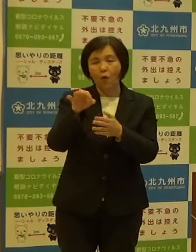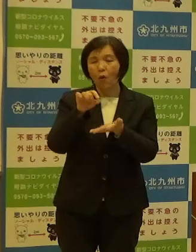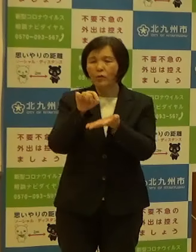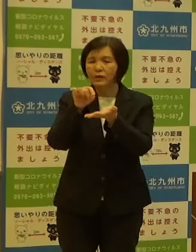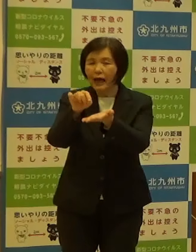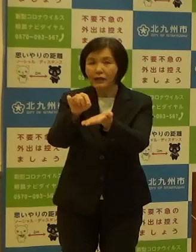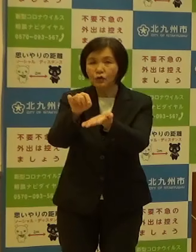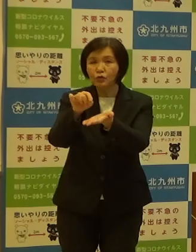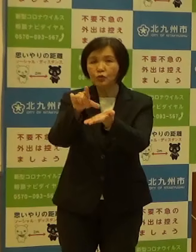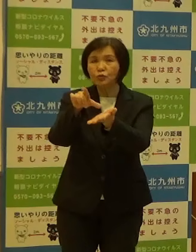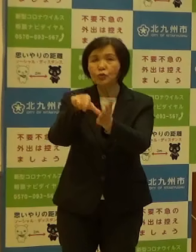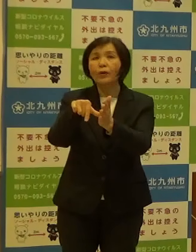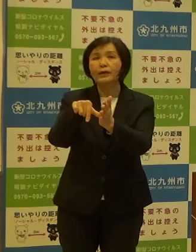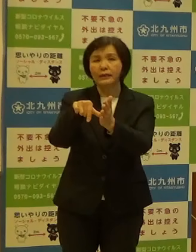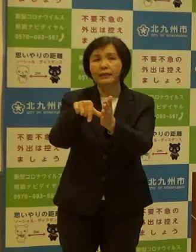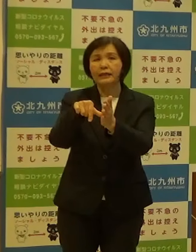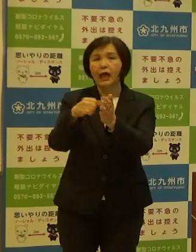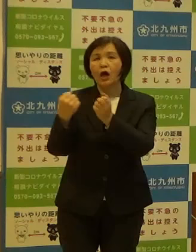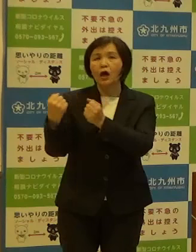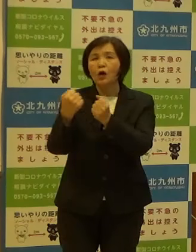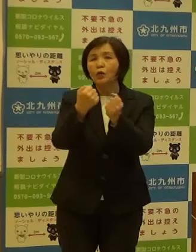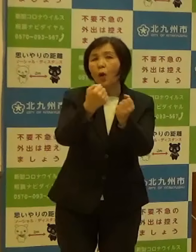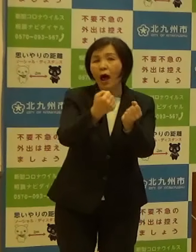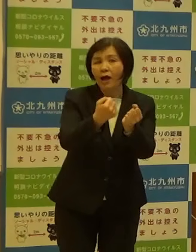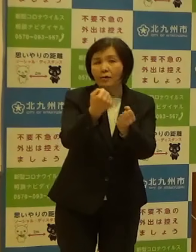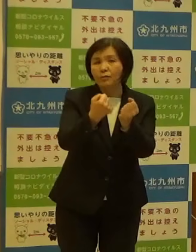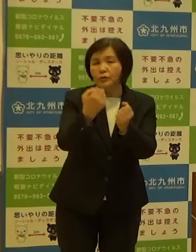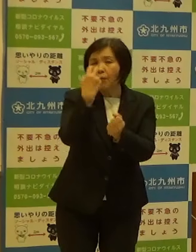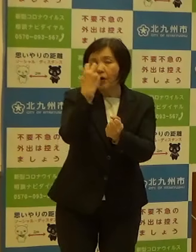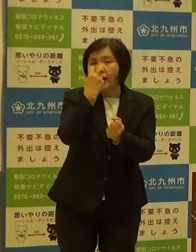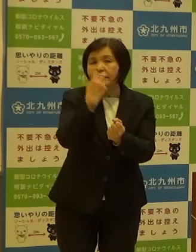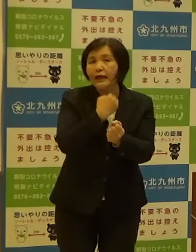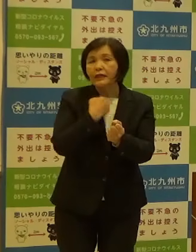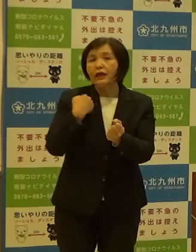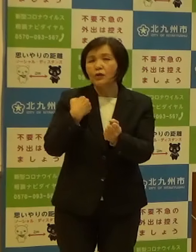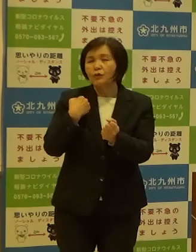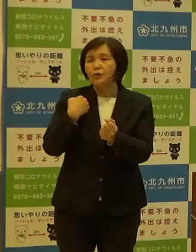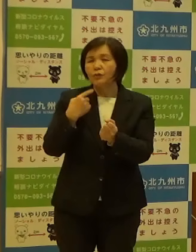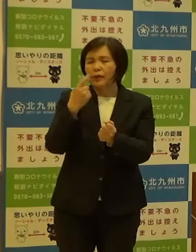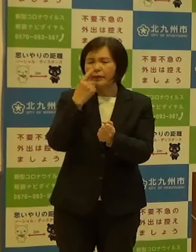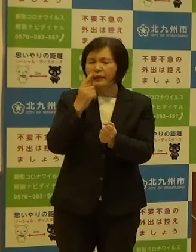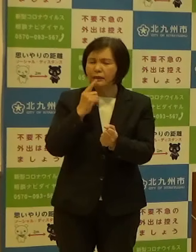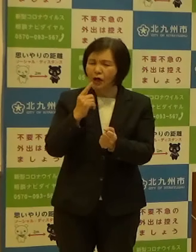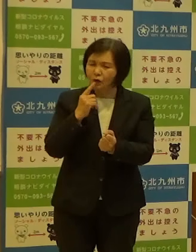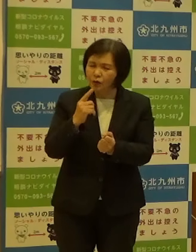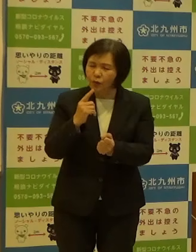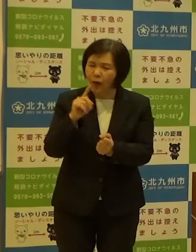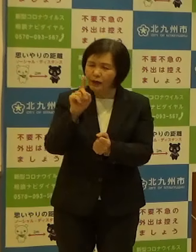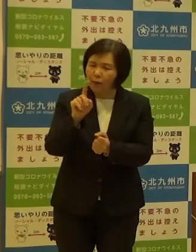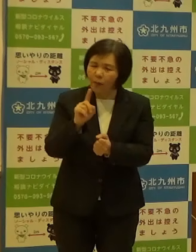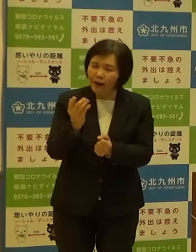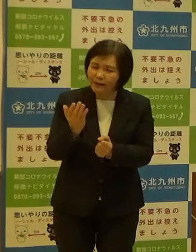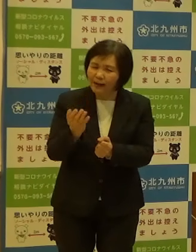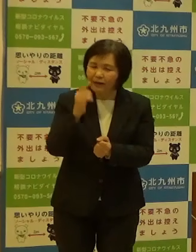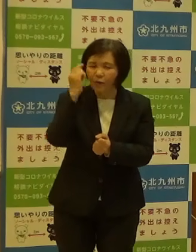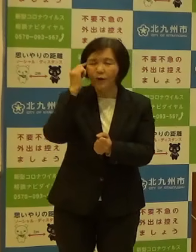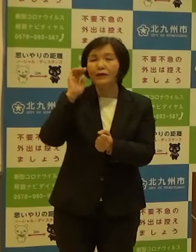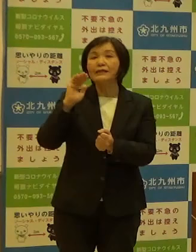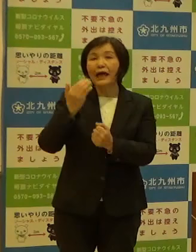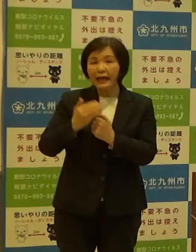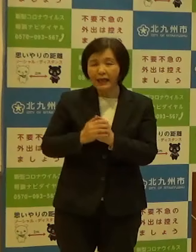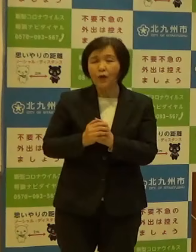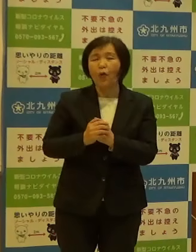ので、私の方からドライブスルーになるんではないかということを申し上げるのはどうかと思いましたが、そうしたことを念頭